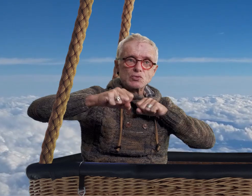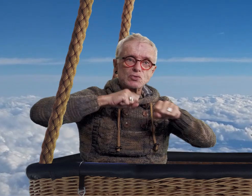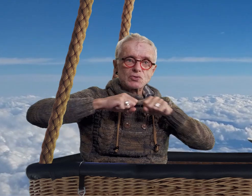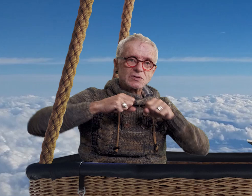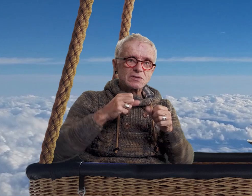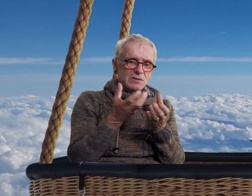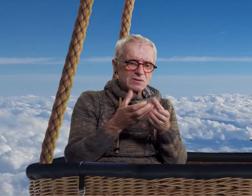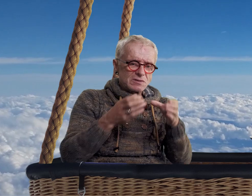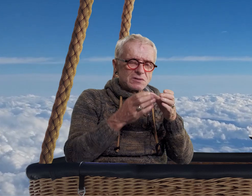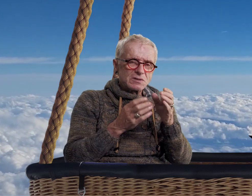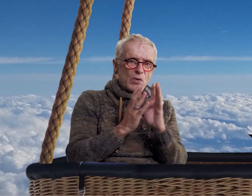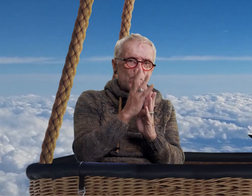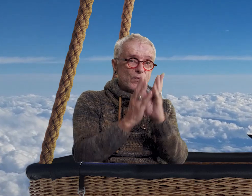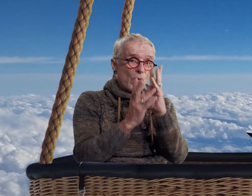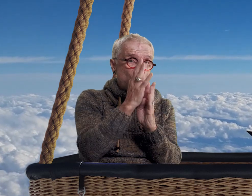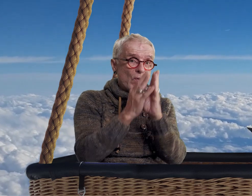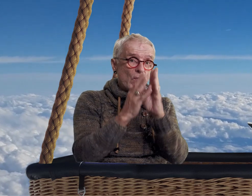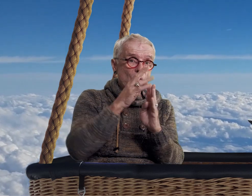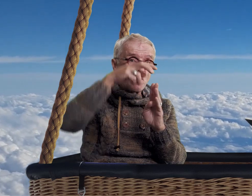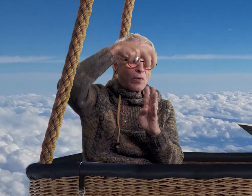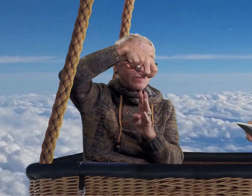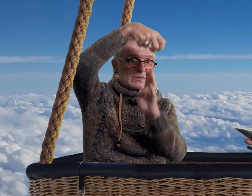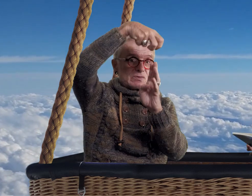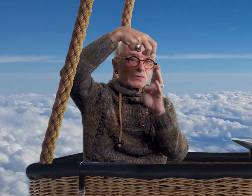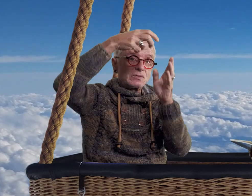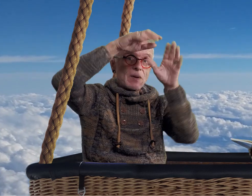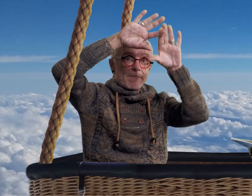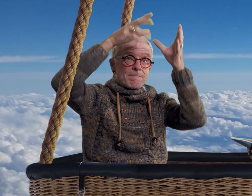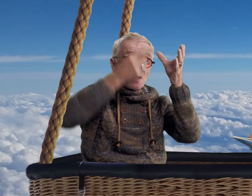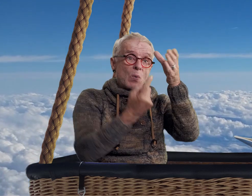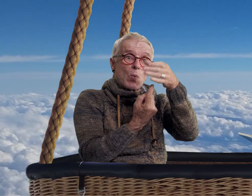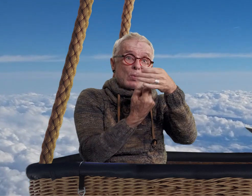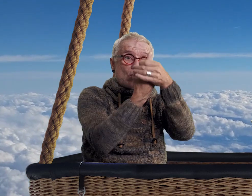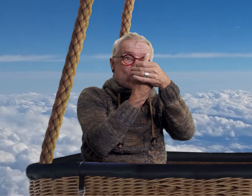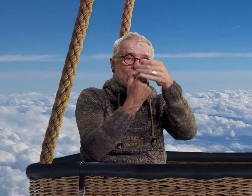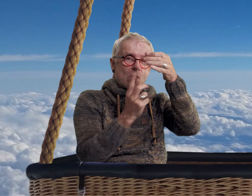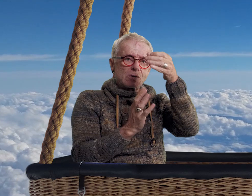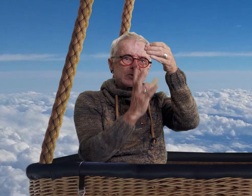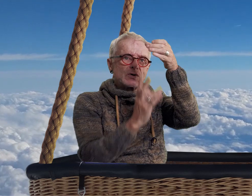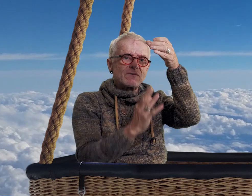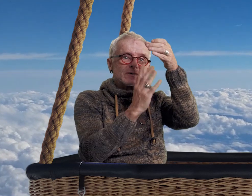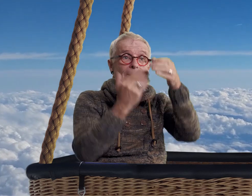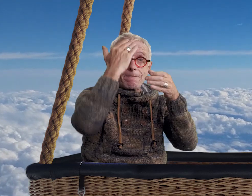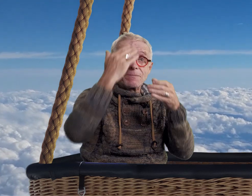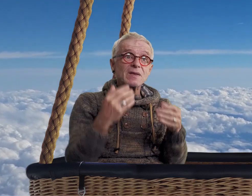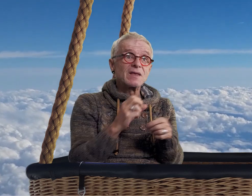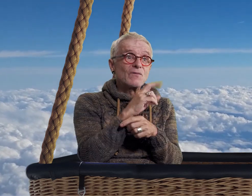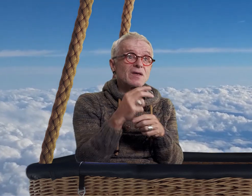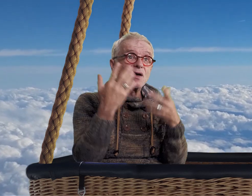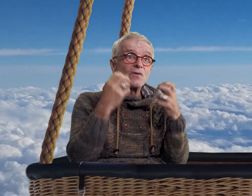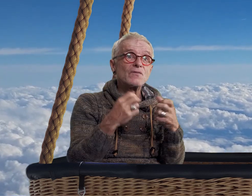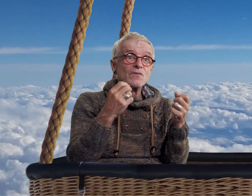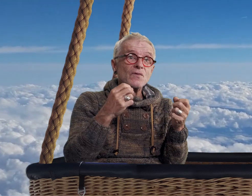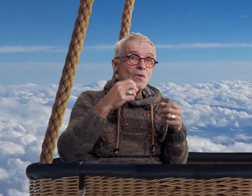réchaud avec du feu était suspendu au-dessous de l'orifice du ballon. Lorsque les voyageurs voulaient s'élever, ils